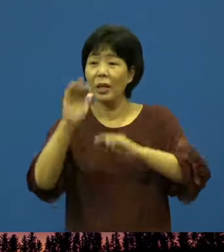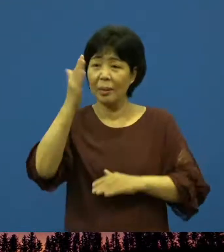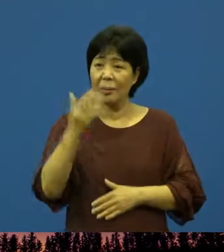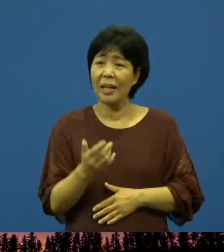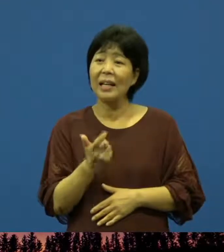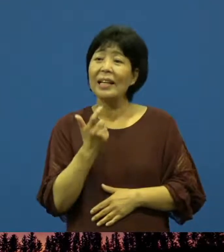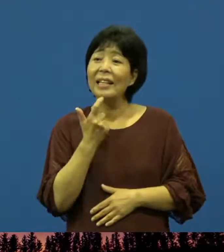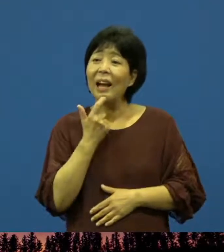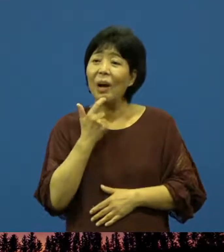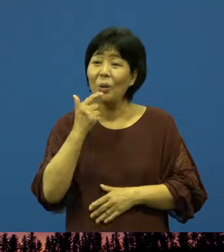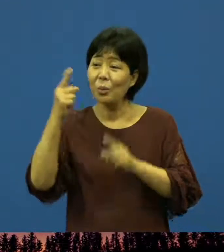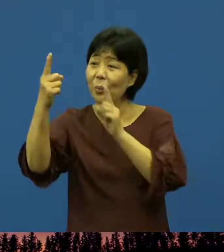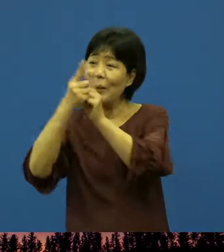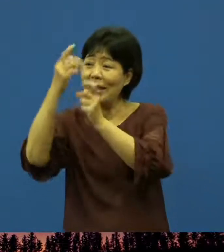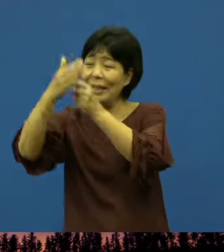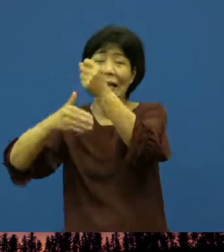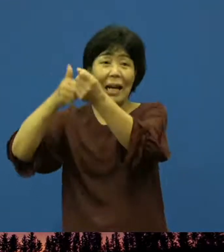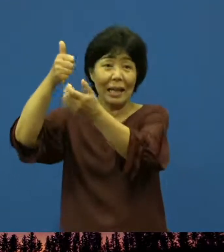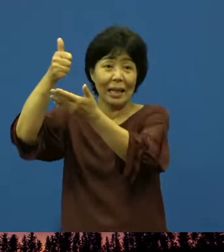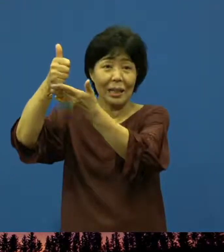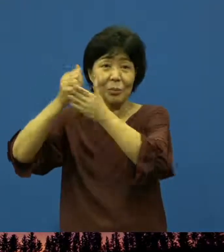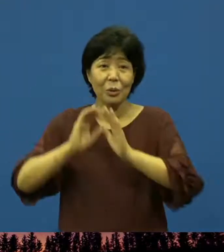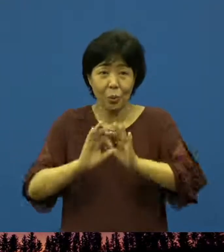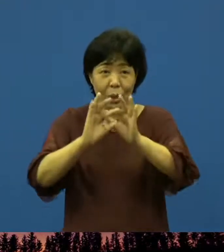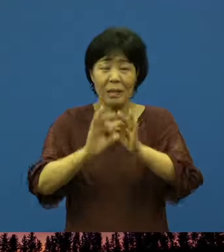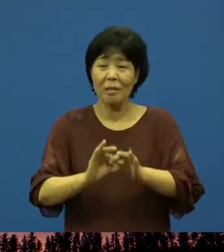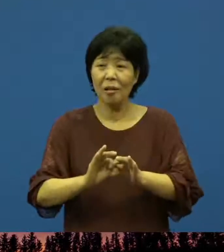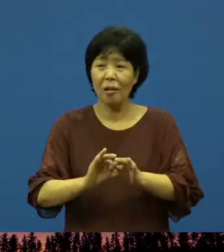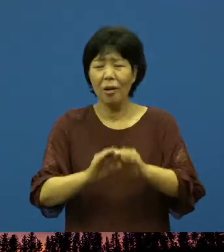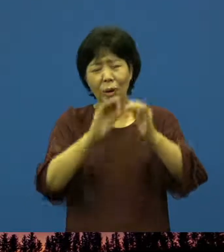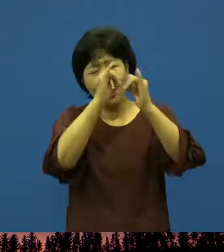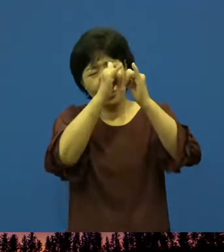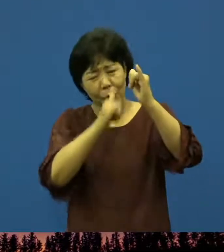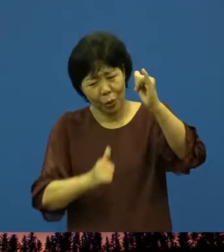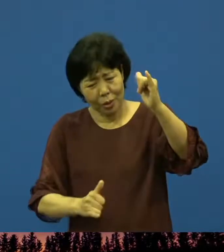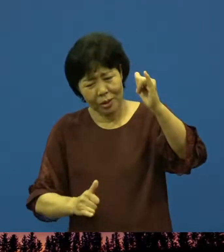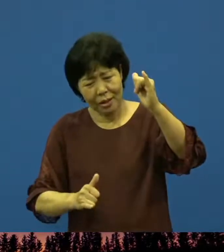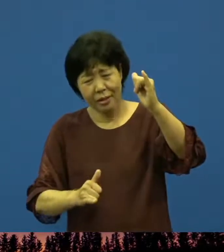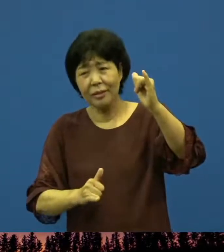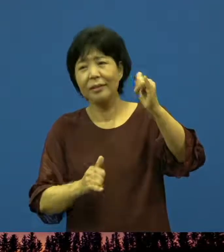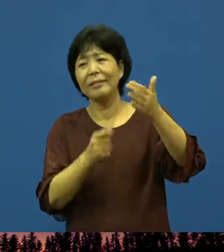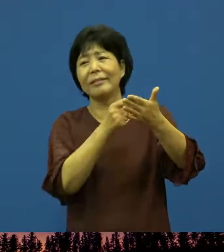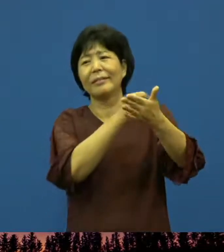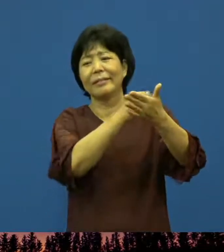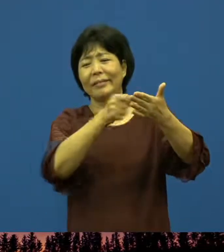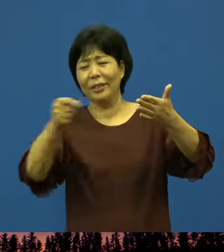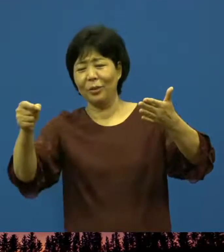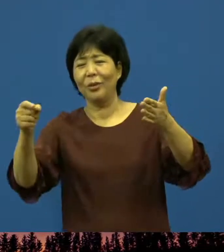만난 하나님으로의 또 다른 역사가 쓰여지면서 이것이 계승이 됩니다.